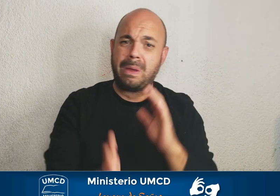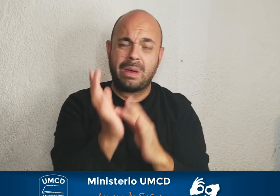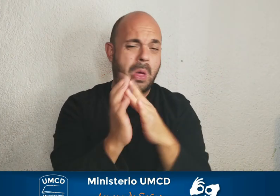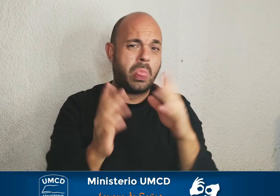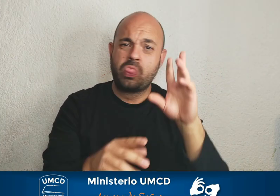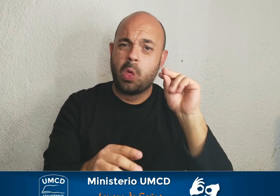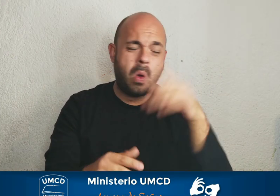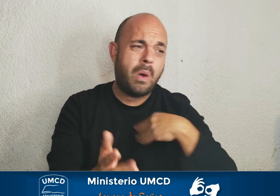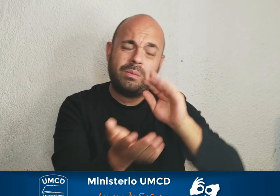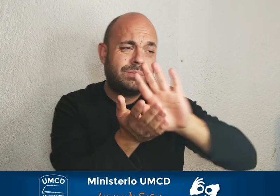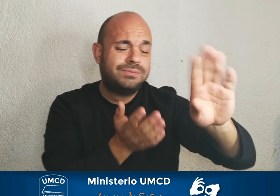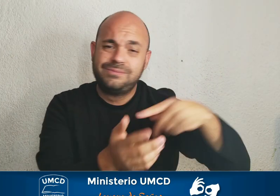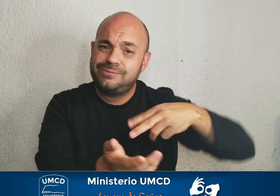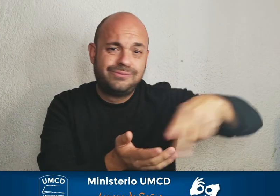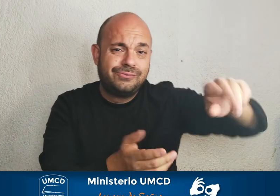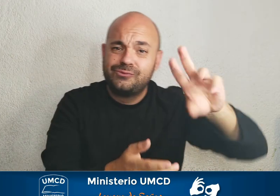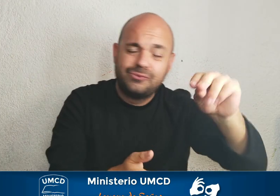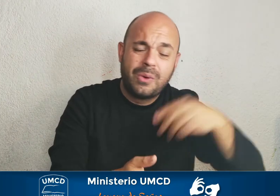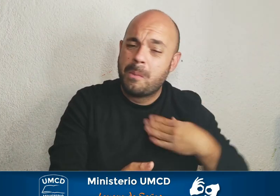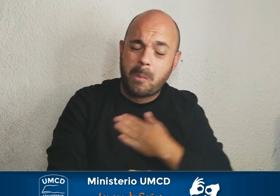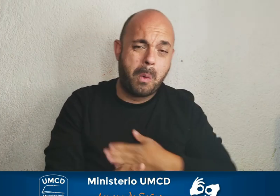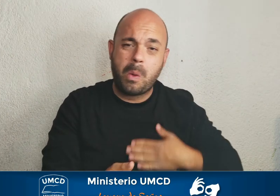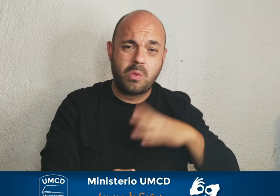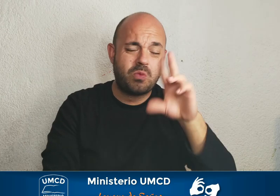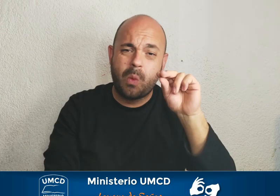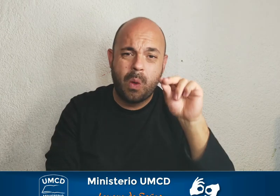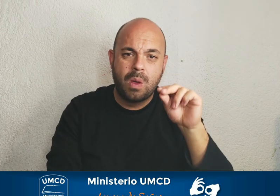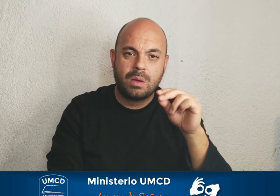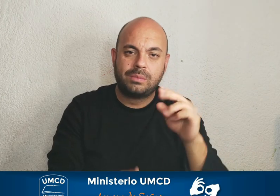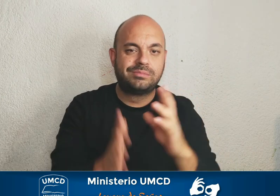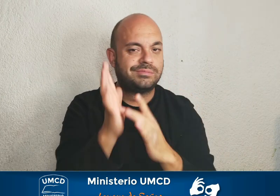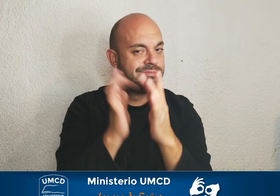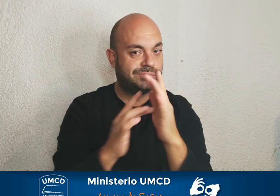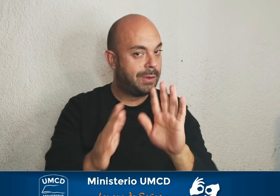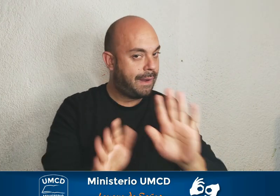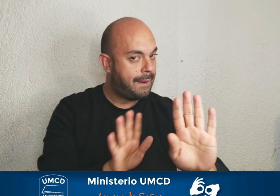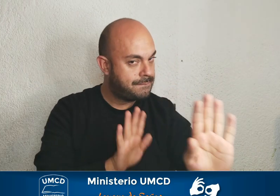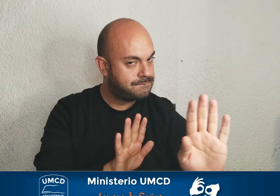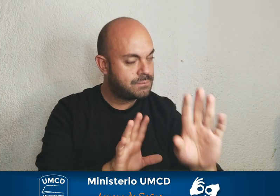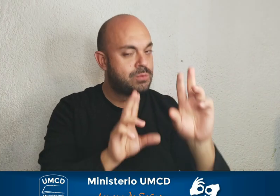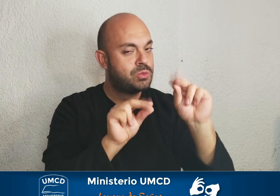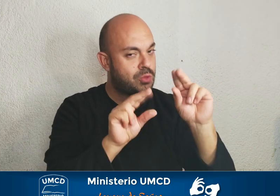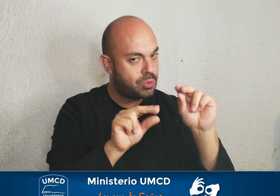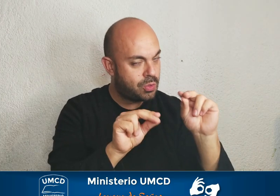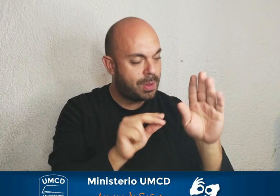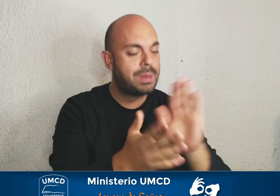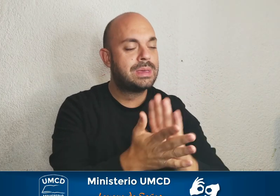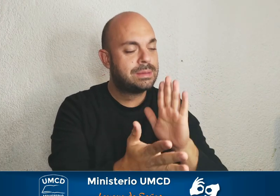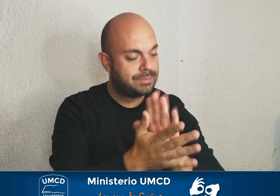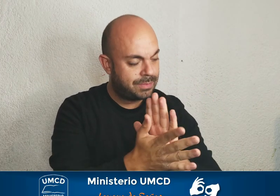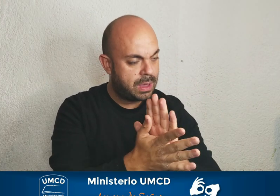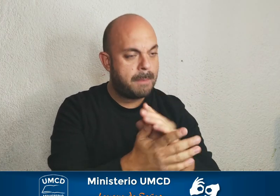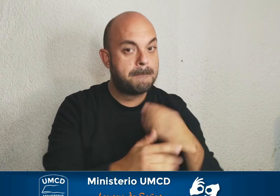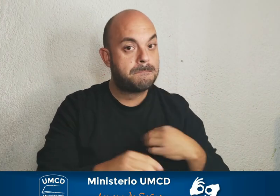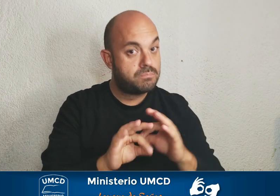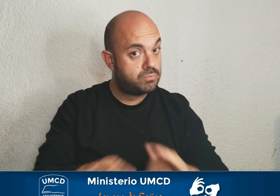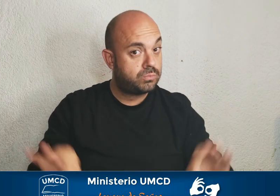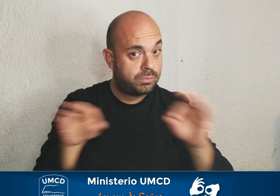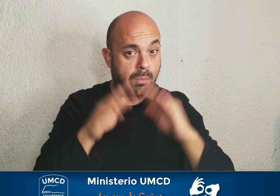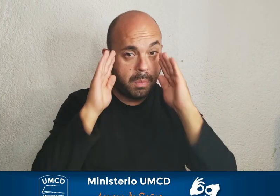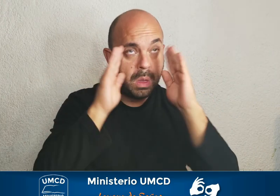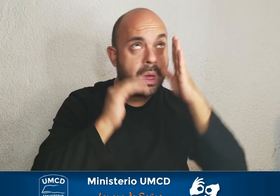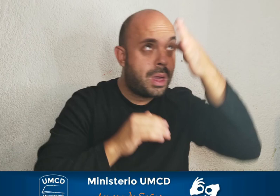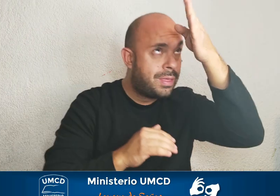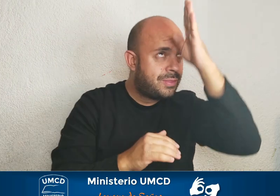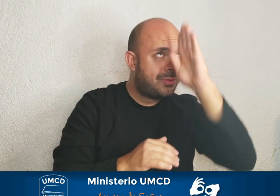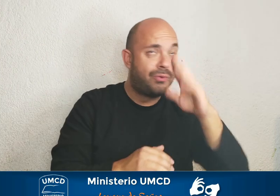eso, mira que no es conveniente. Y Jesucristo le dice, no, Pedro, mira las cosas de Dios